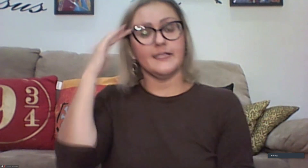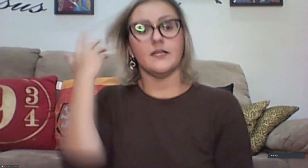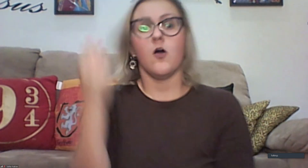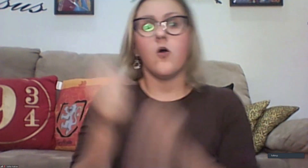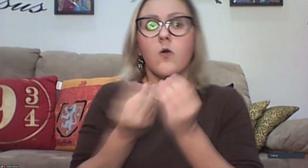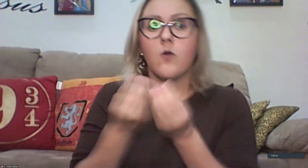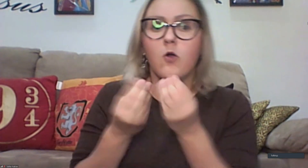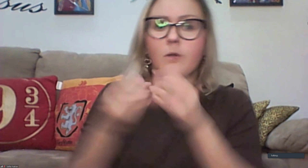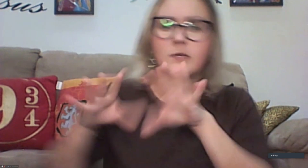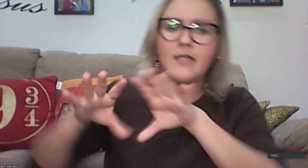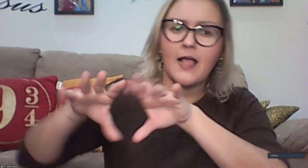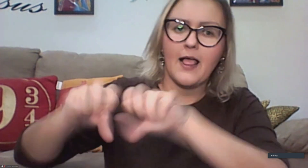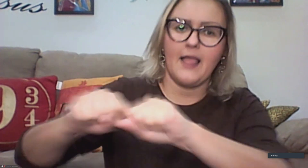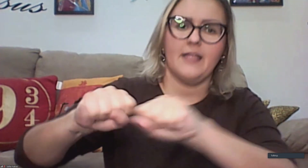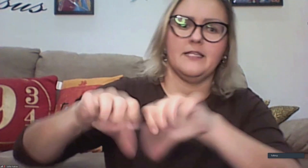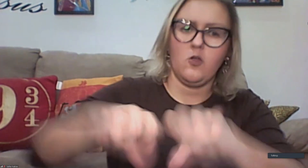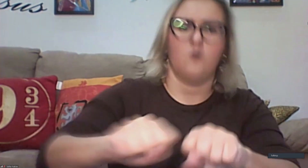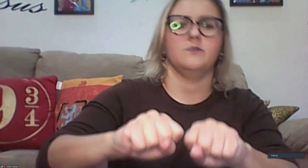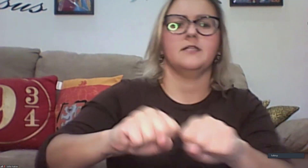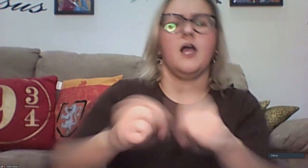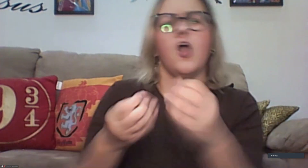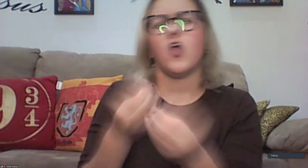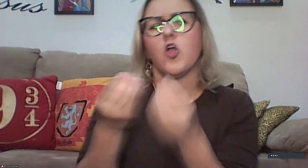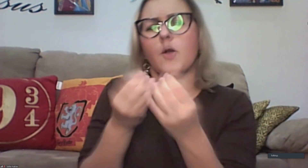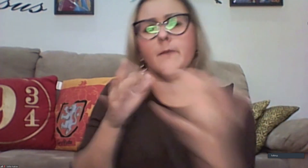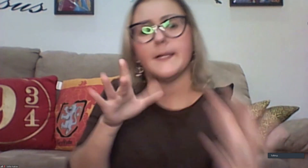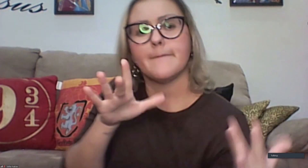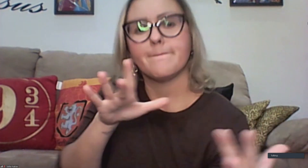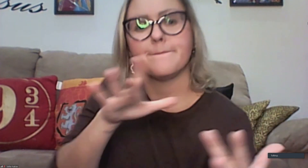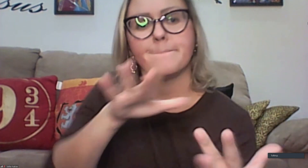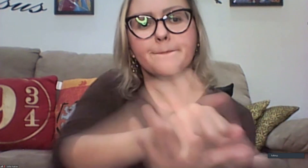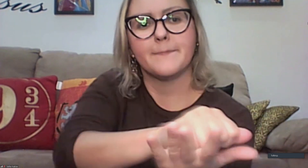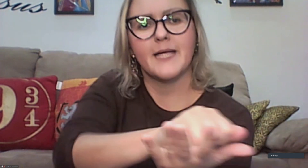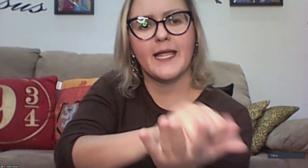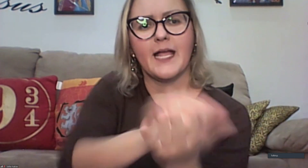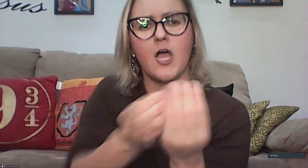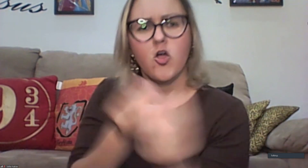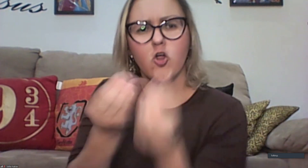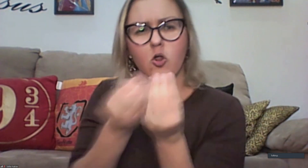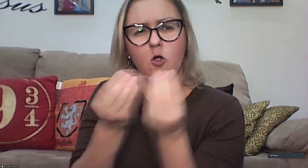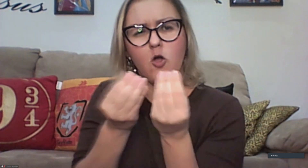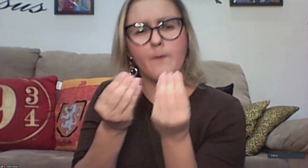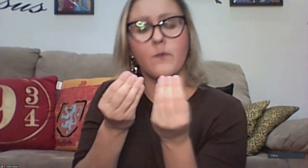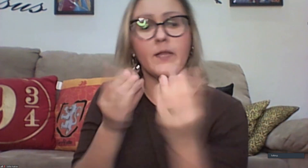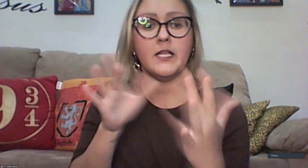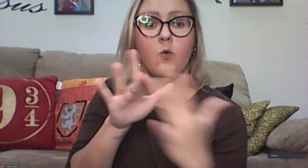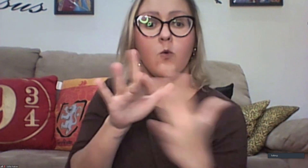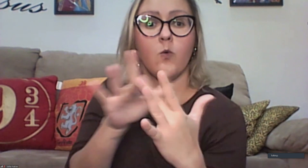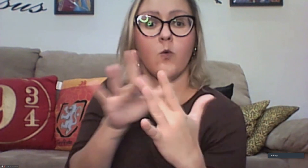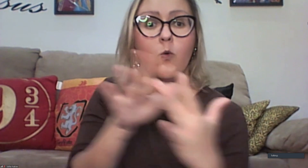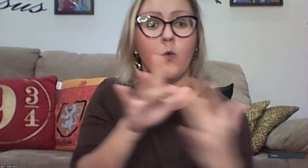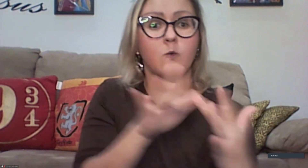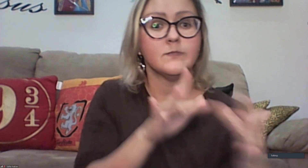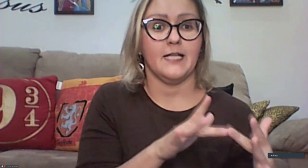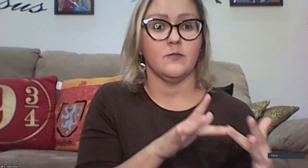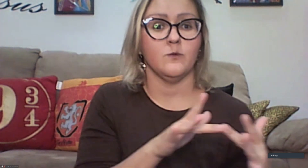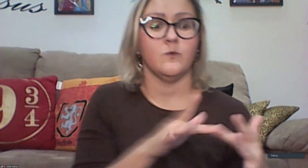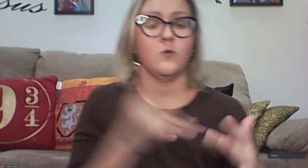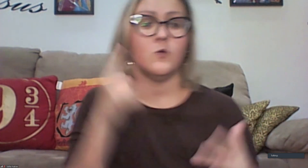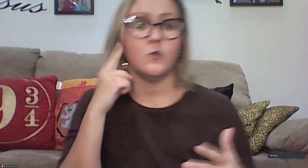de entender, de tocar, de pegar, de ter o contato com as coisas. Esse contato